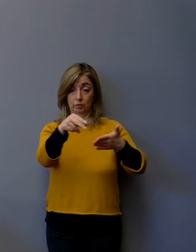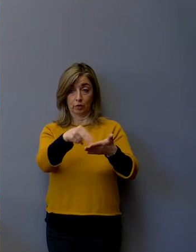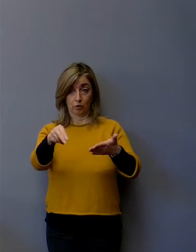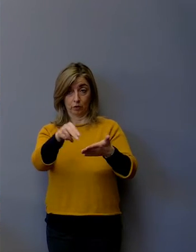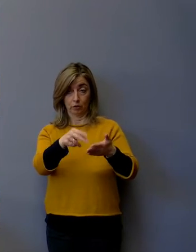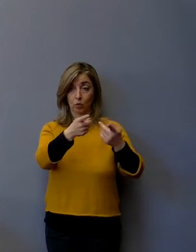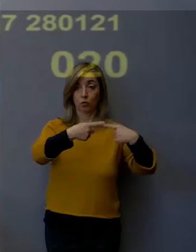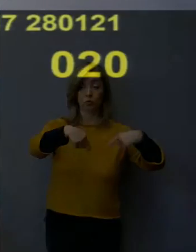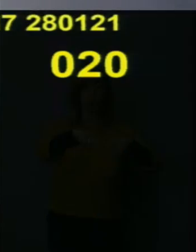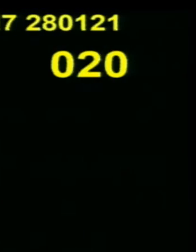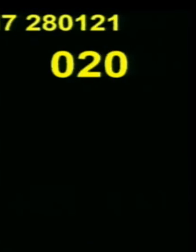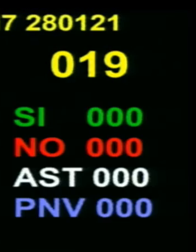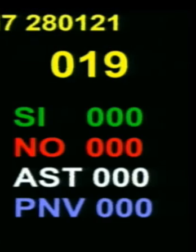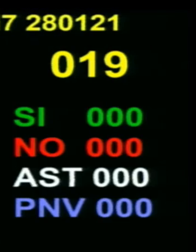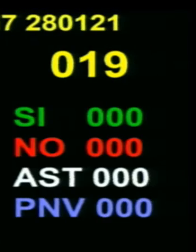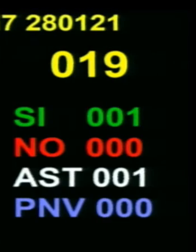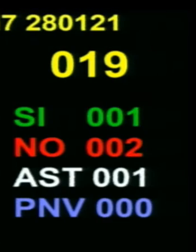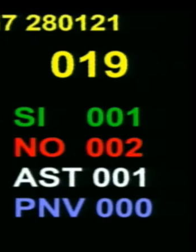giunta si vota